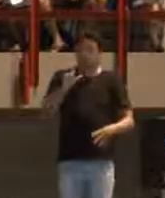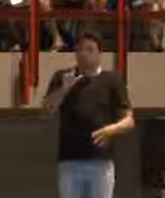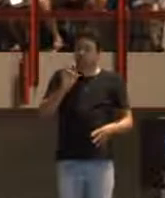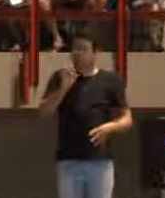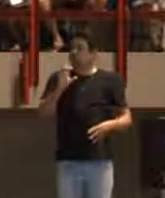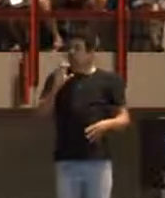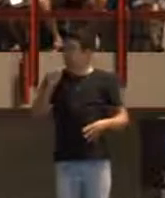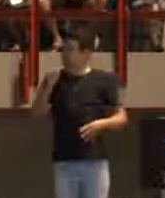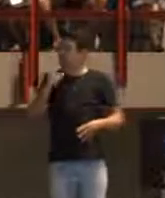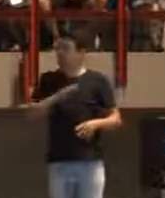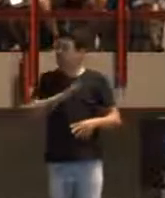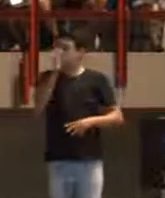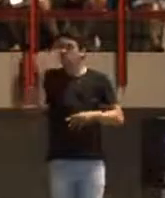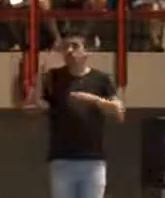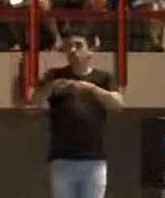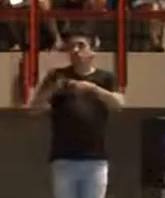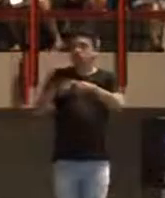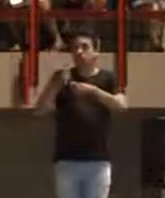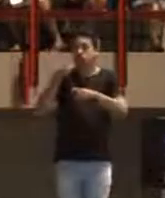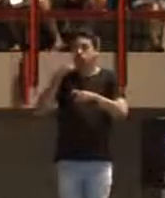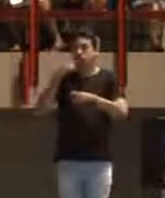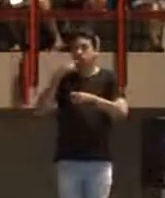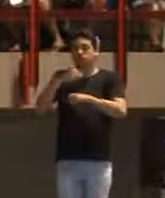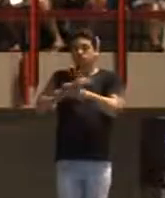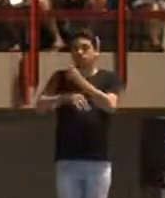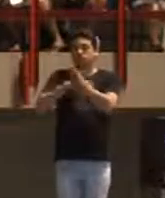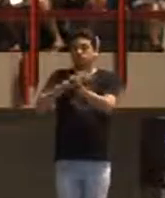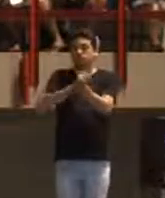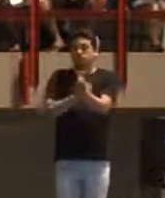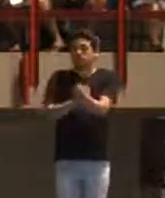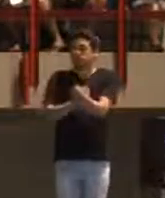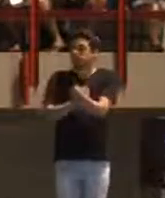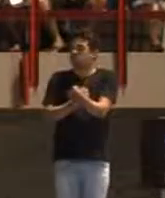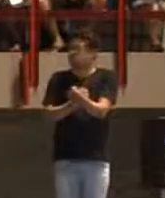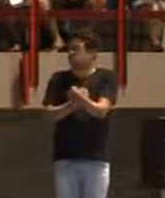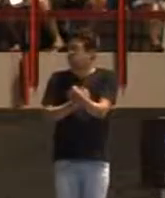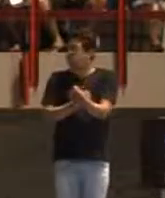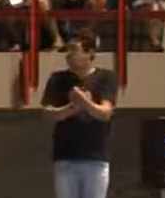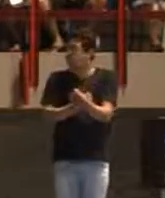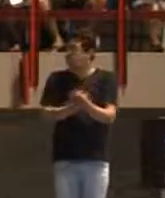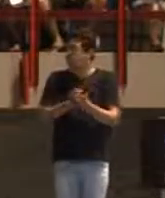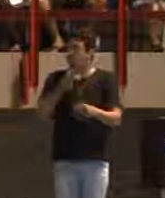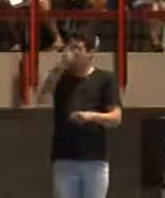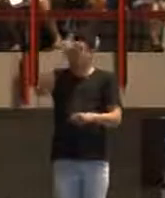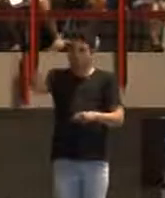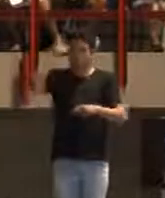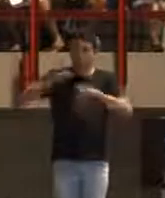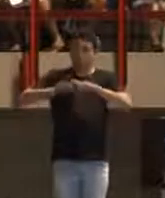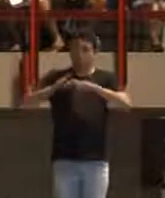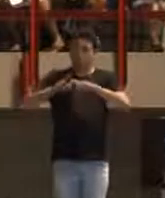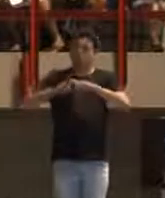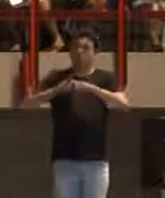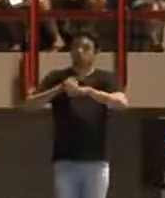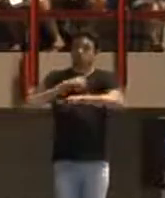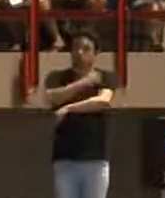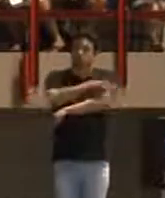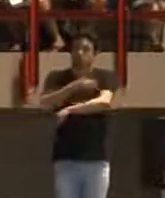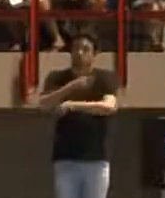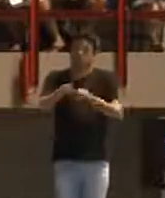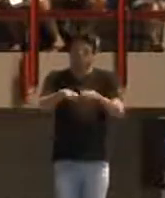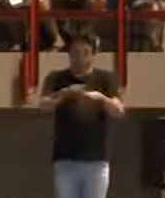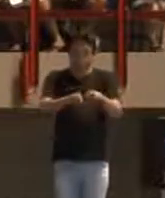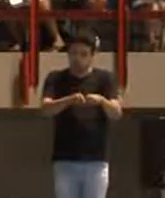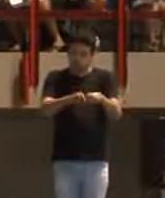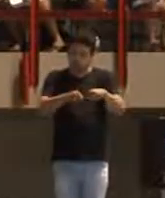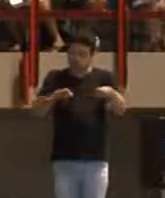já foi para o hospital aqui e fez o chamado teste do laço? Só não sei o que é isso não. O médico amarra em você lá uma